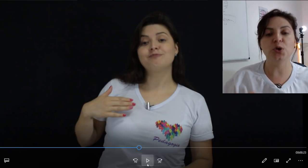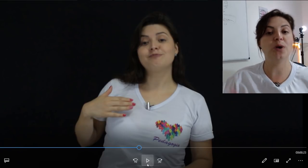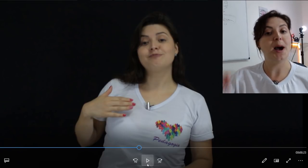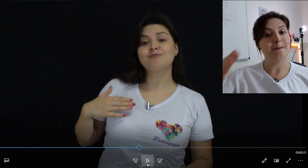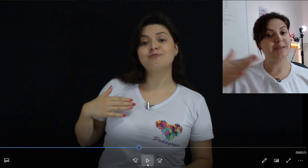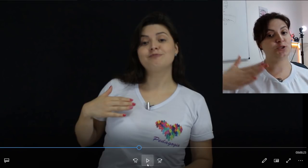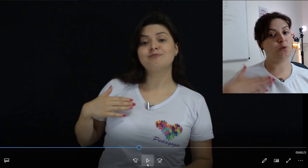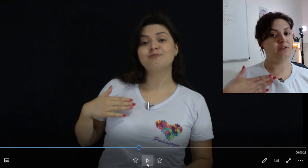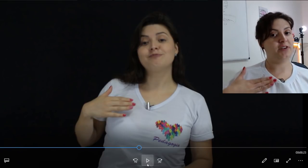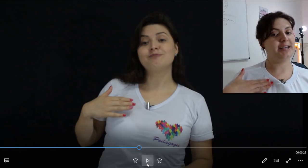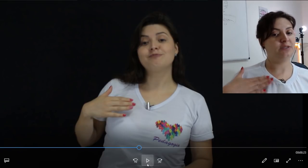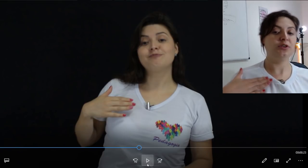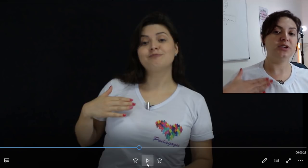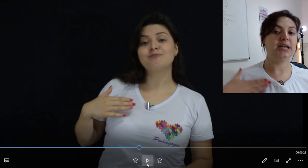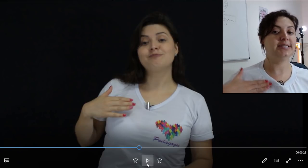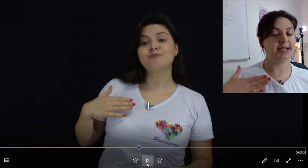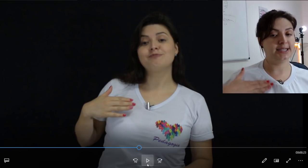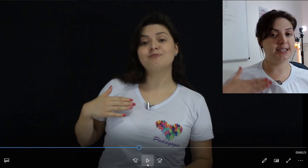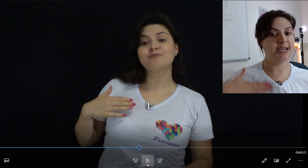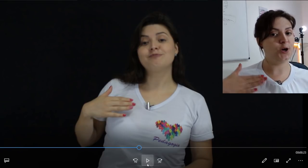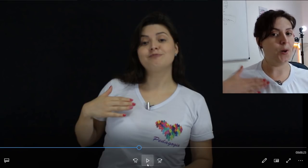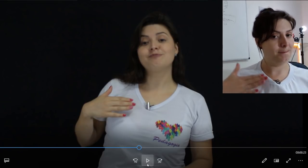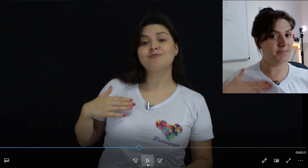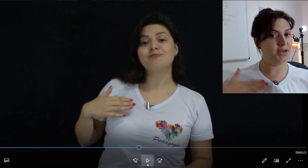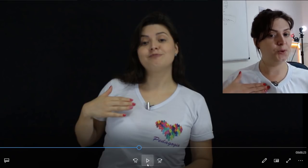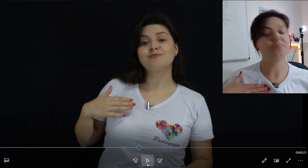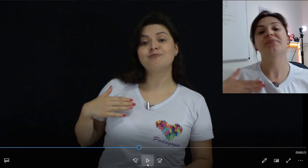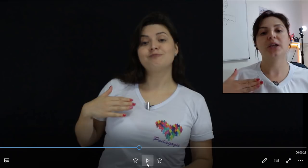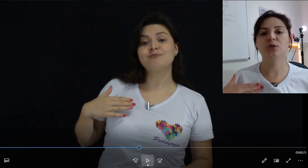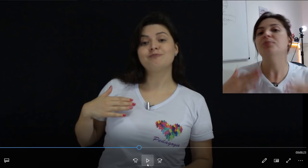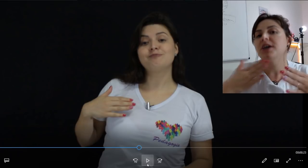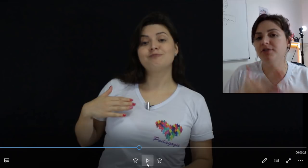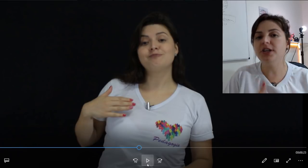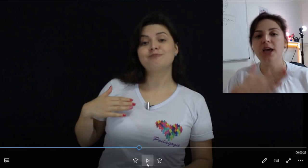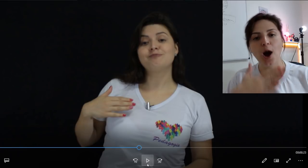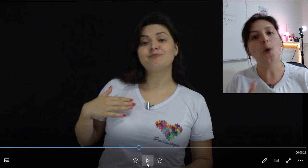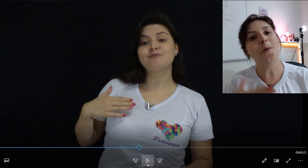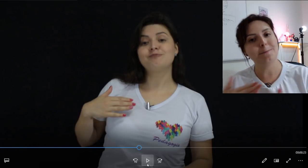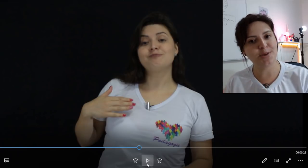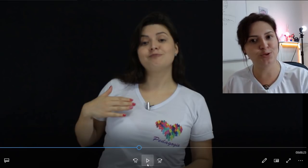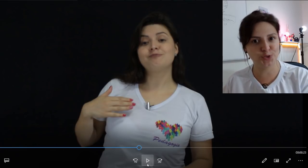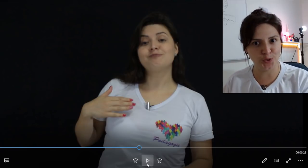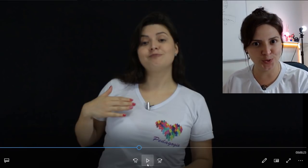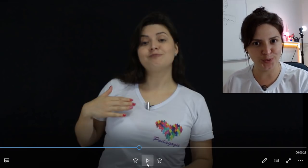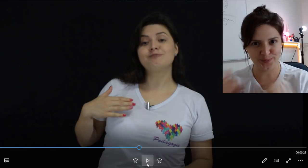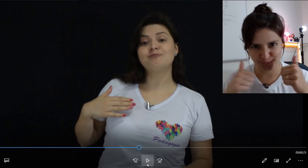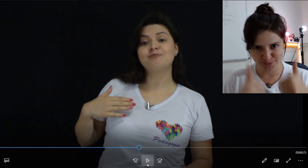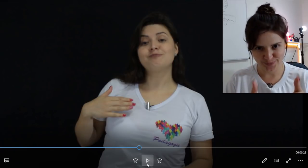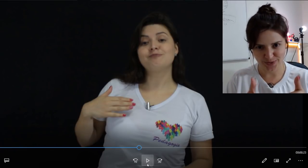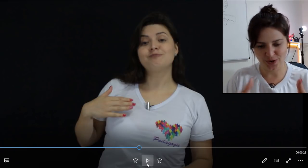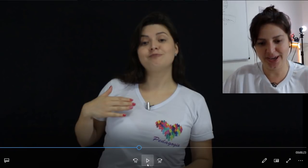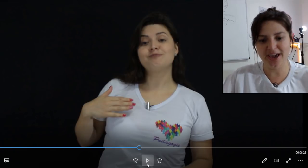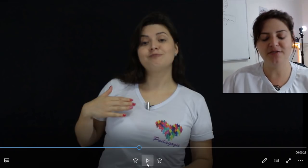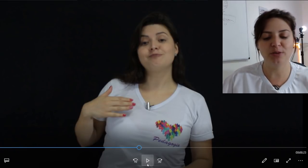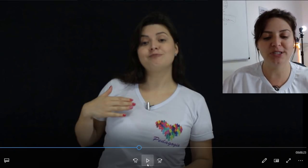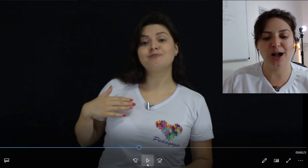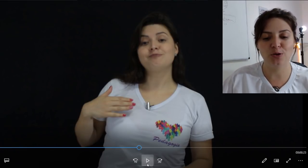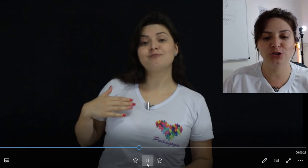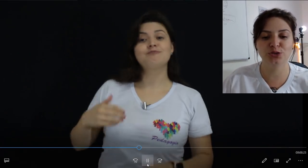pessoa. Mas como a frase foi finalizada aqui, ó, meu, eu me referi ao meu sogro. Ok? Vamos lá,